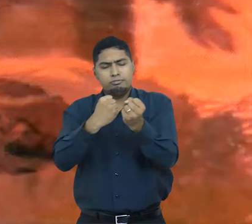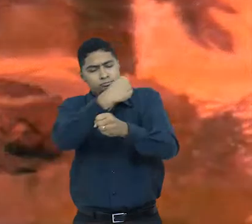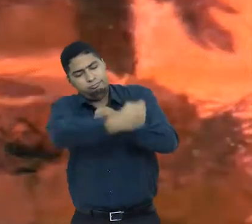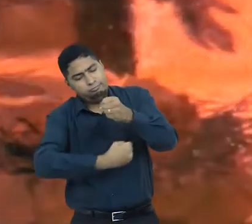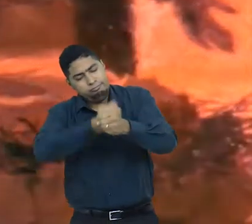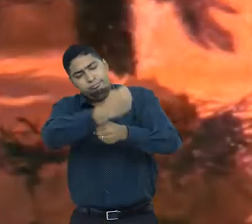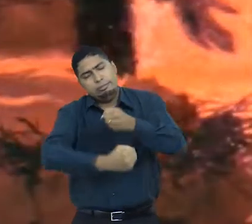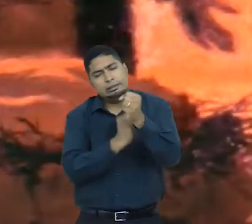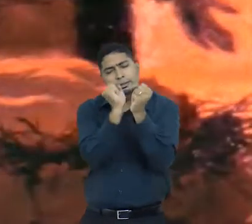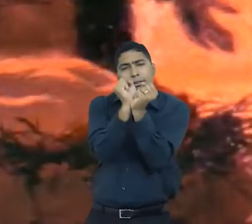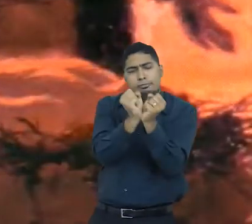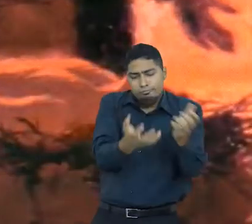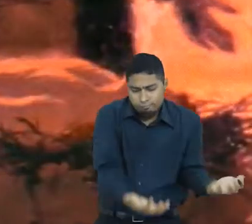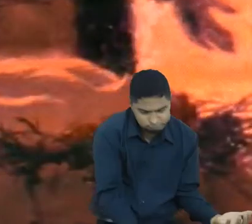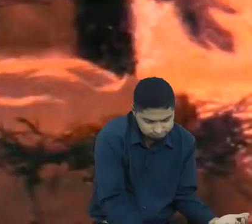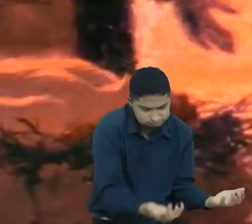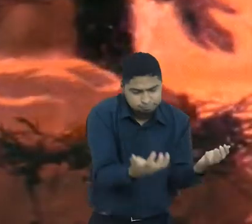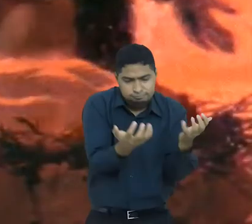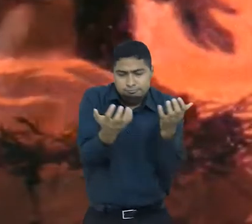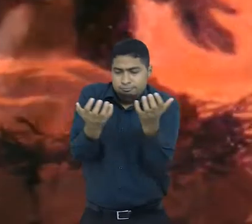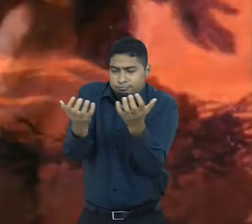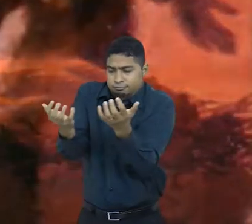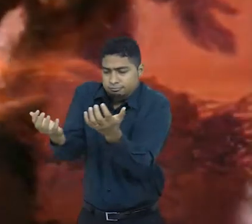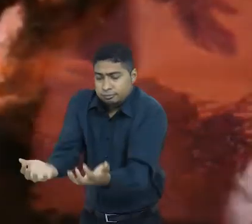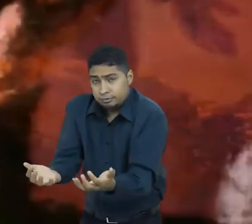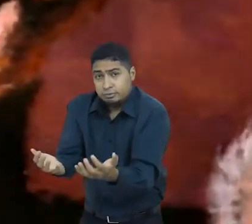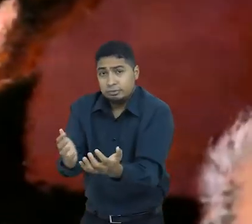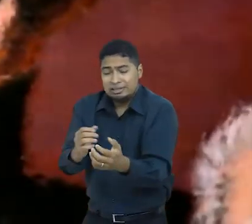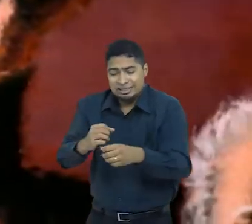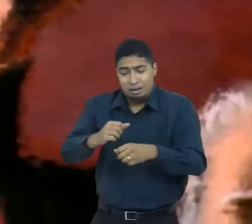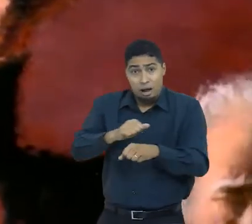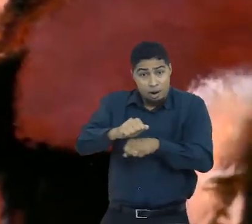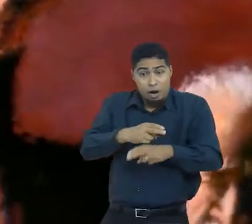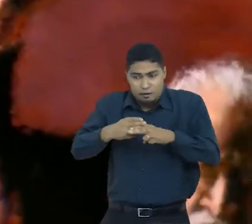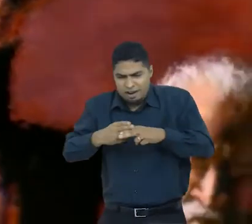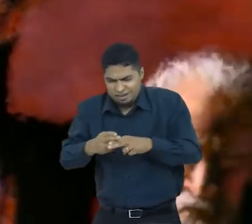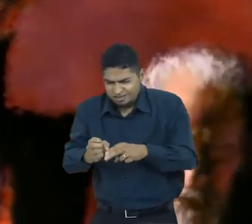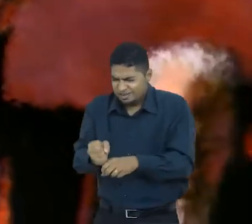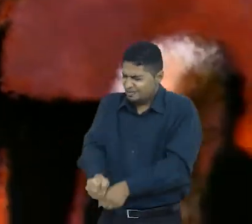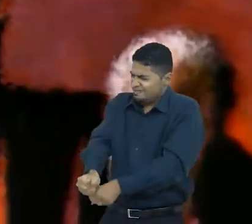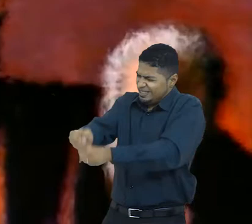lenha. A seguir, Abraão pegou a faca e preparou-se para matar o filho. Mas nesse